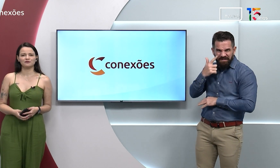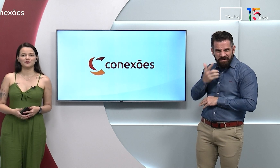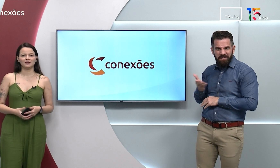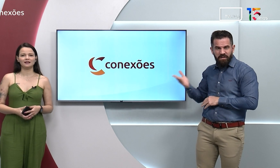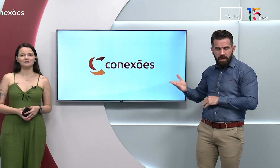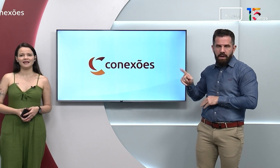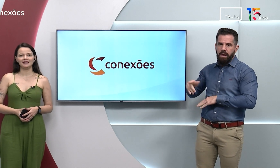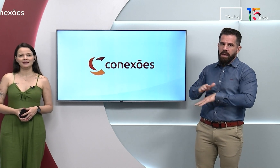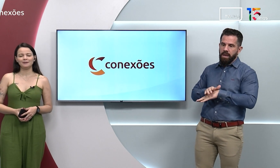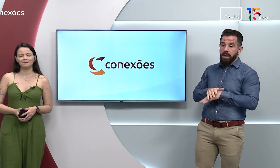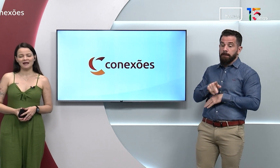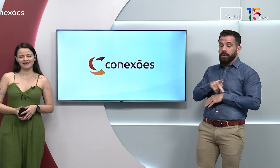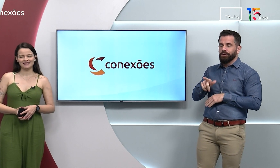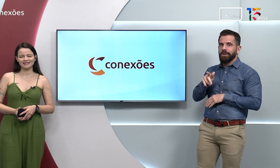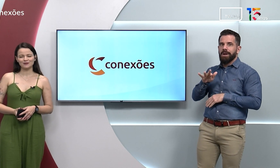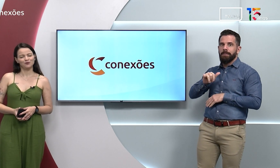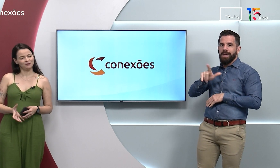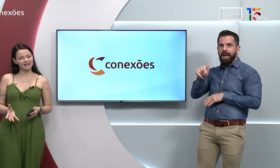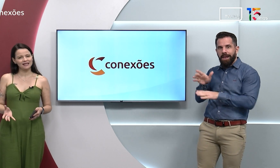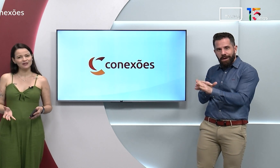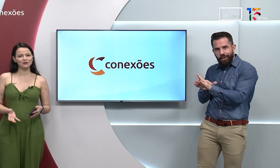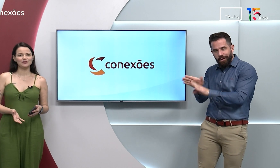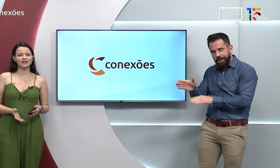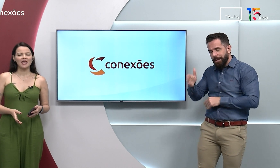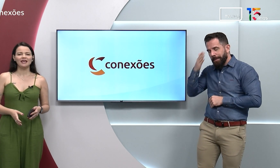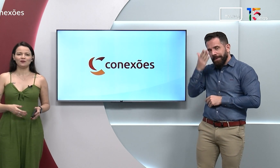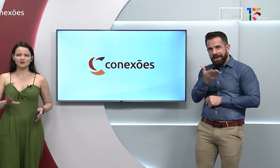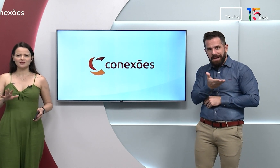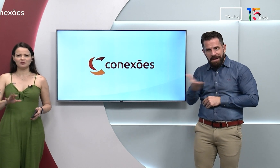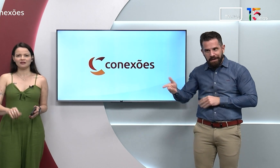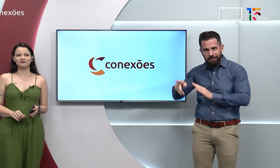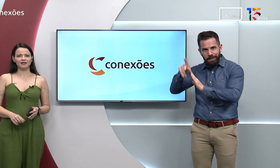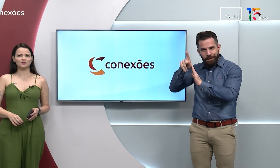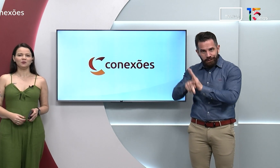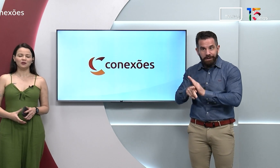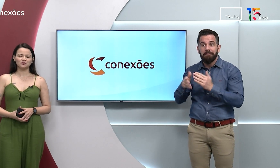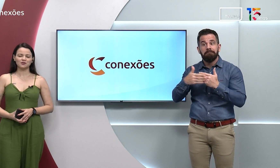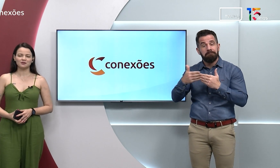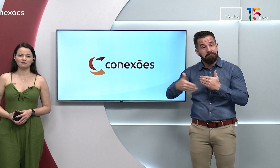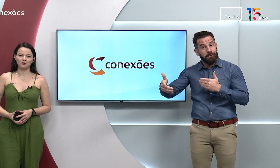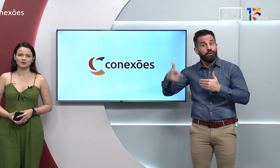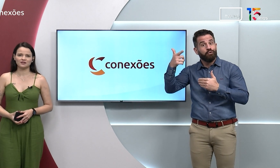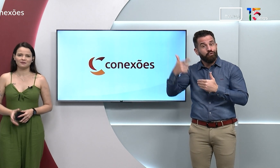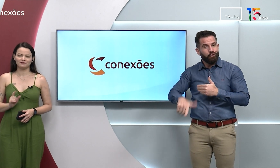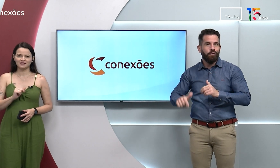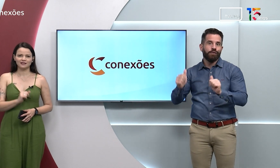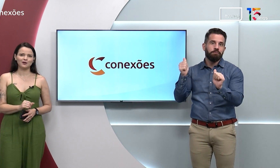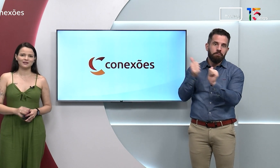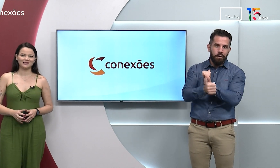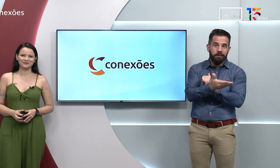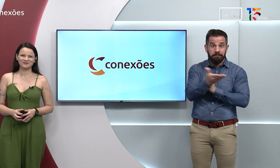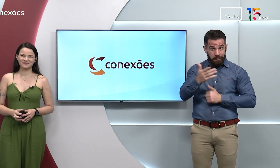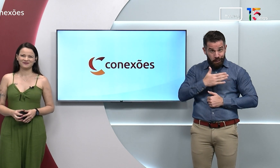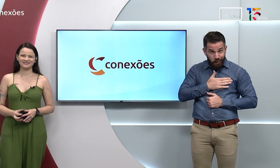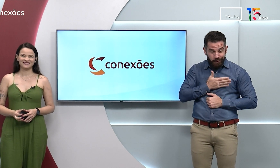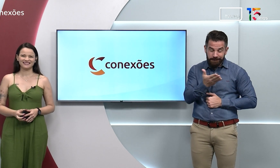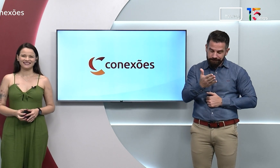orientados pela professora Gabriela Marques. Muito obrigada a todos e durante a semana tem vários conteúdos sobre esportes para você que